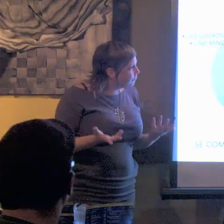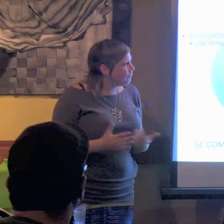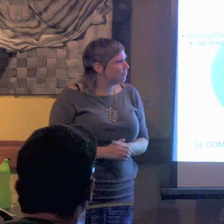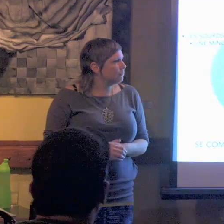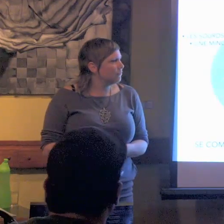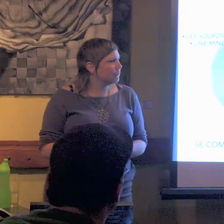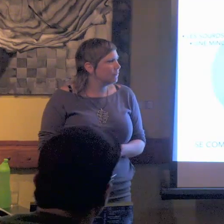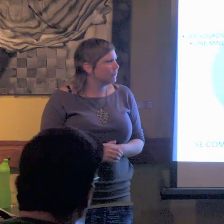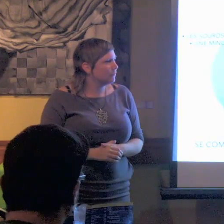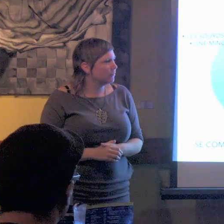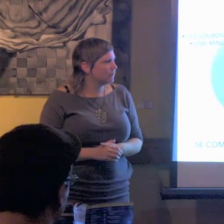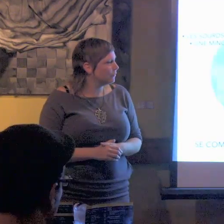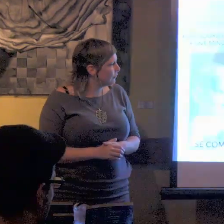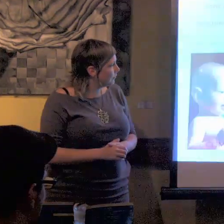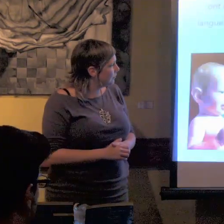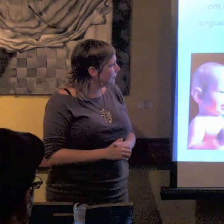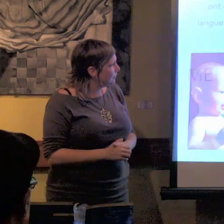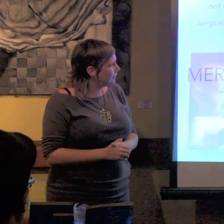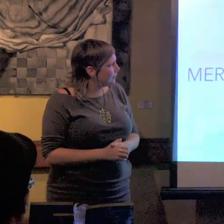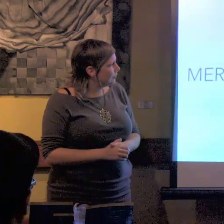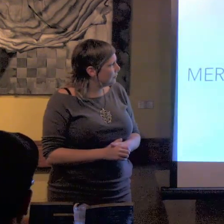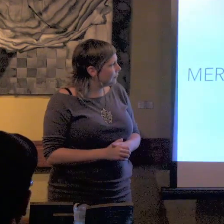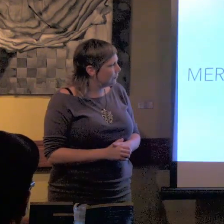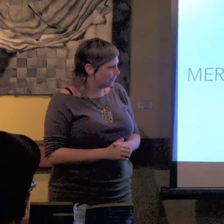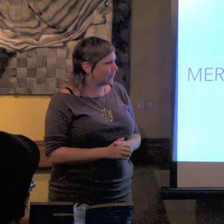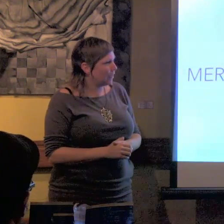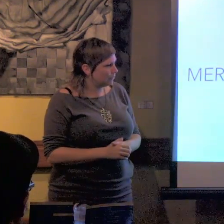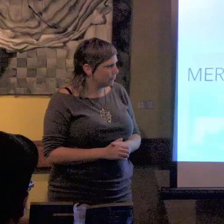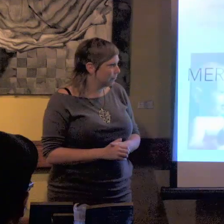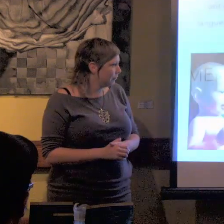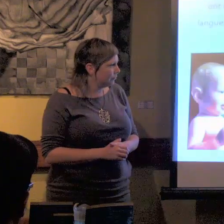Donc, c'est d'avoir une très bonne relation entre nous.